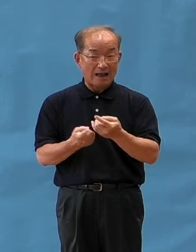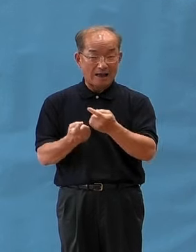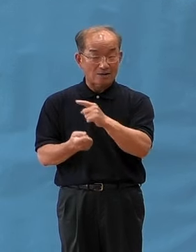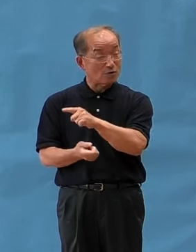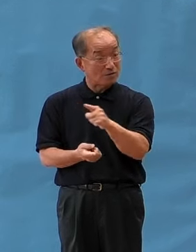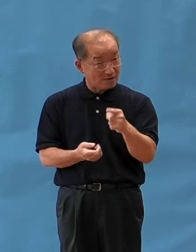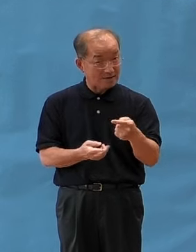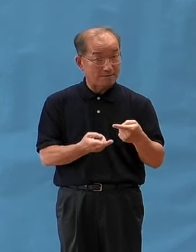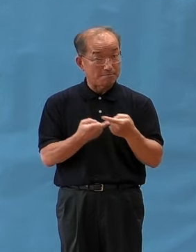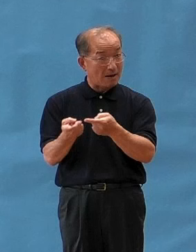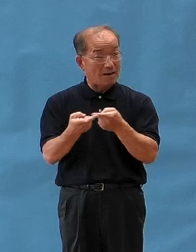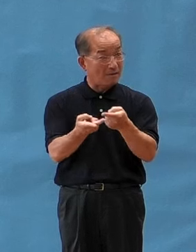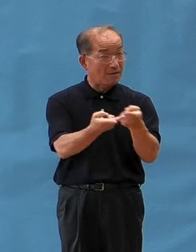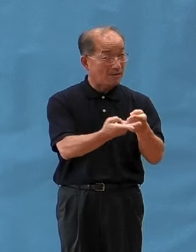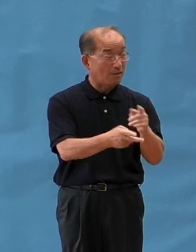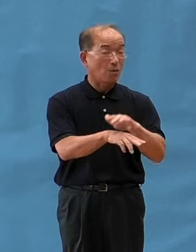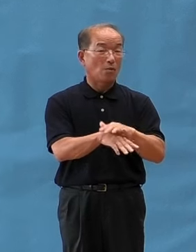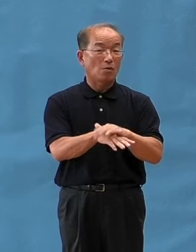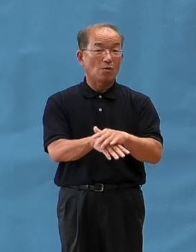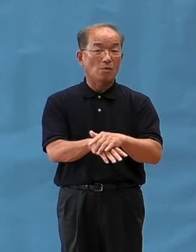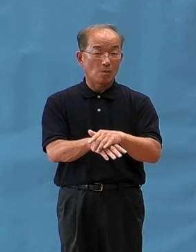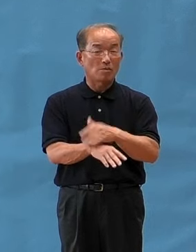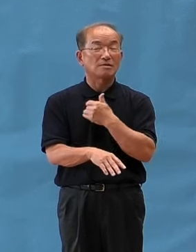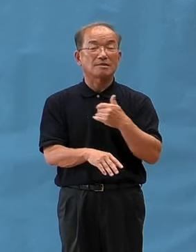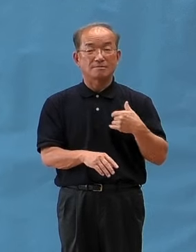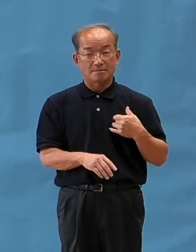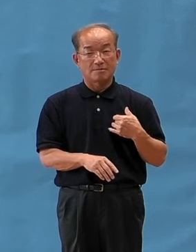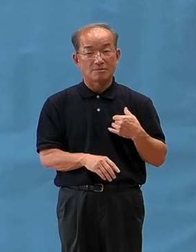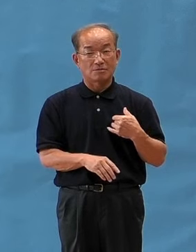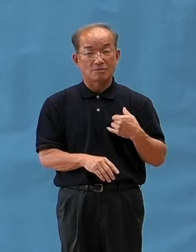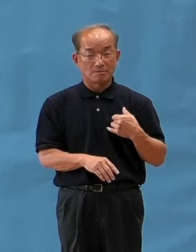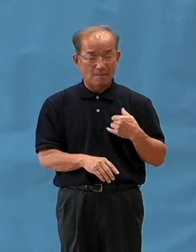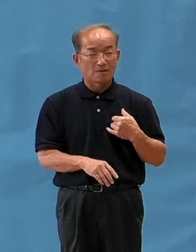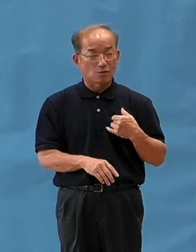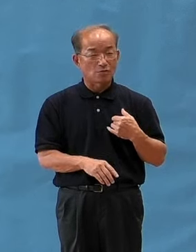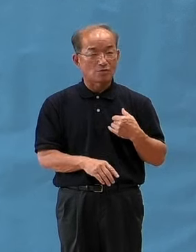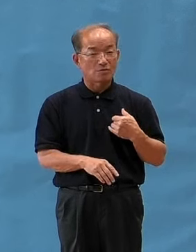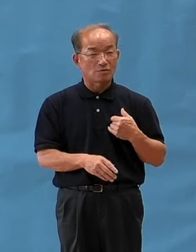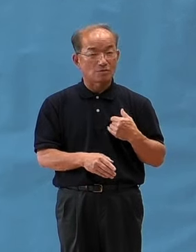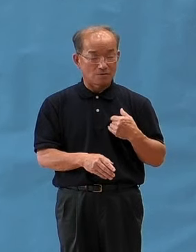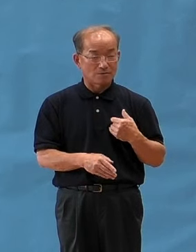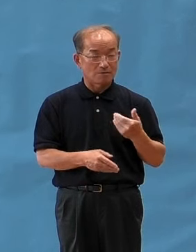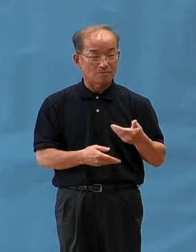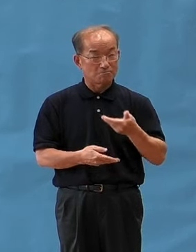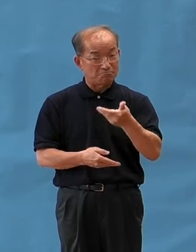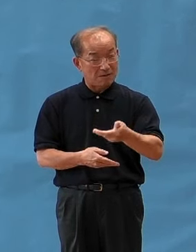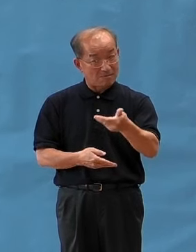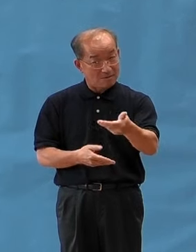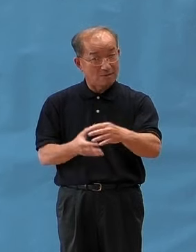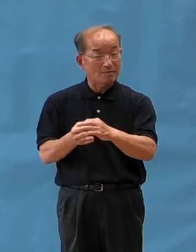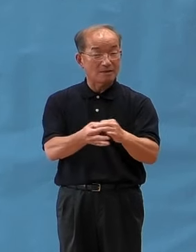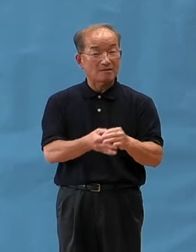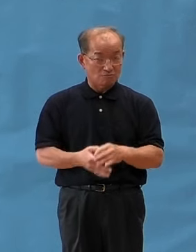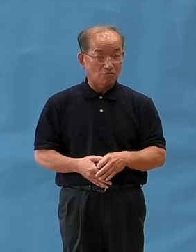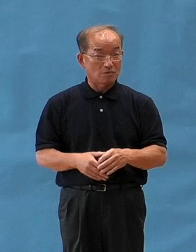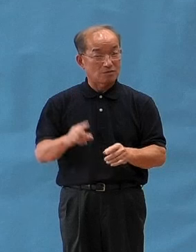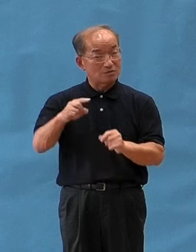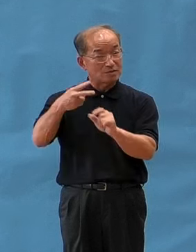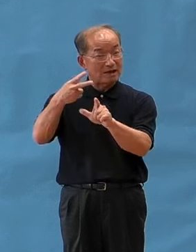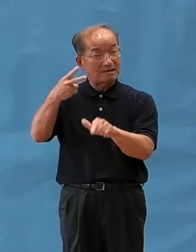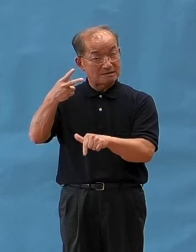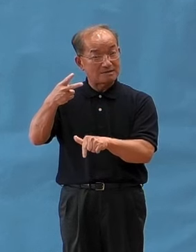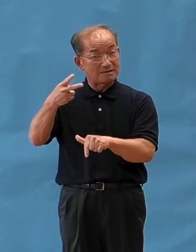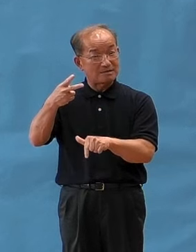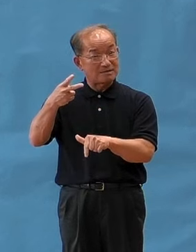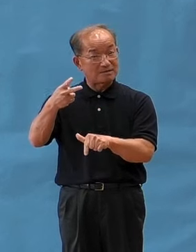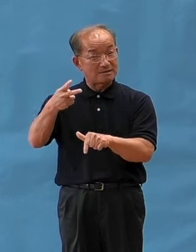るようになるかもしれませんから、そういった意味でそういう引き継ぎができるようにということでやってるんですけど、冬のギフト、冬に限られるギ